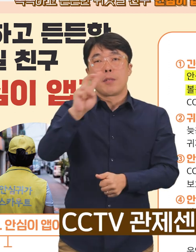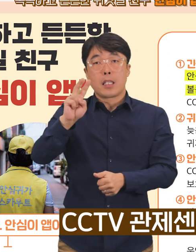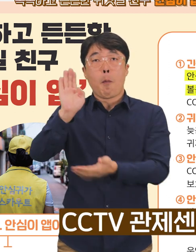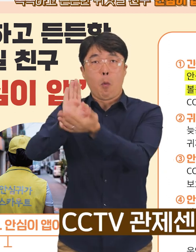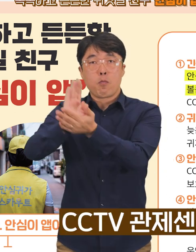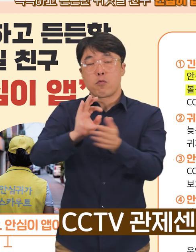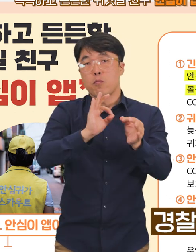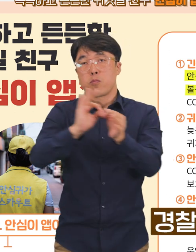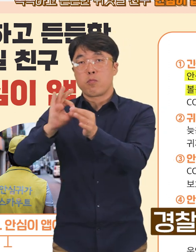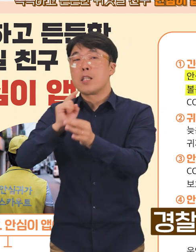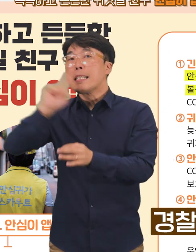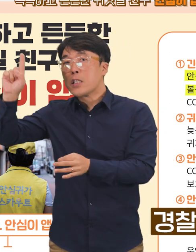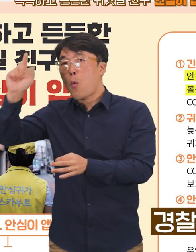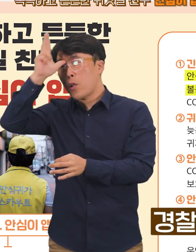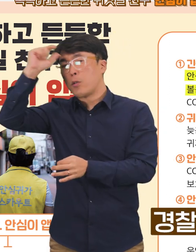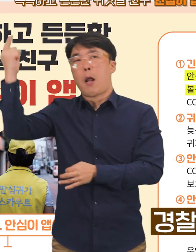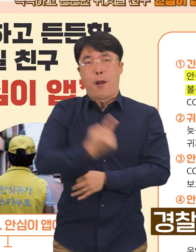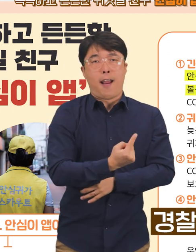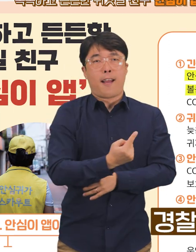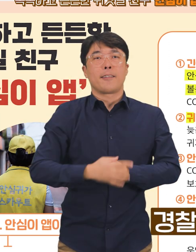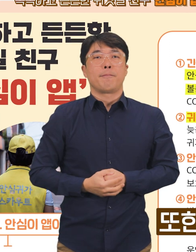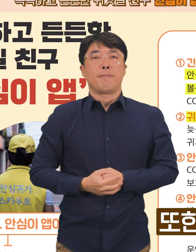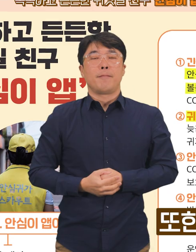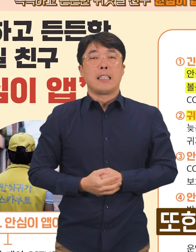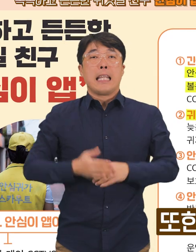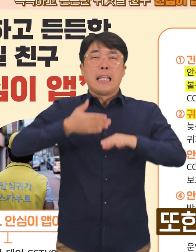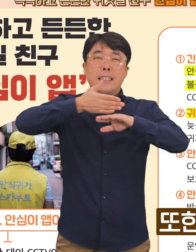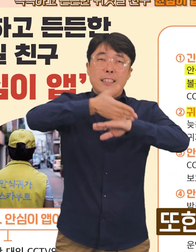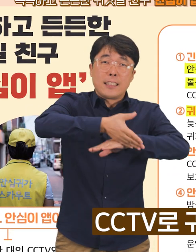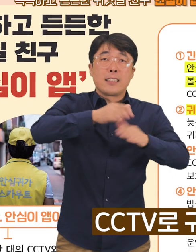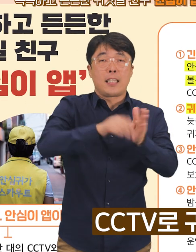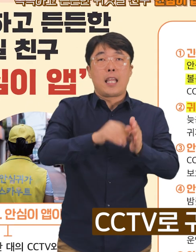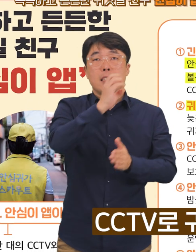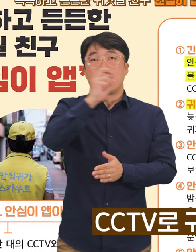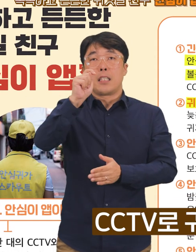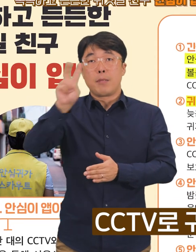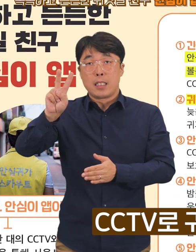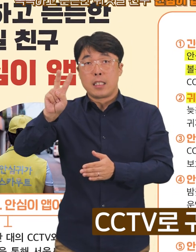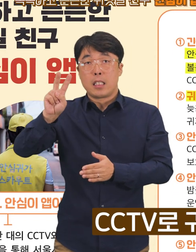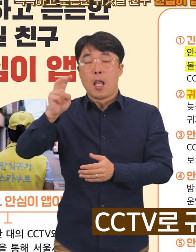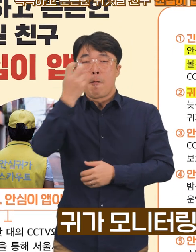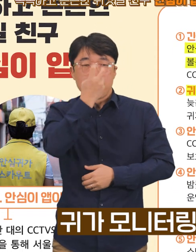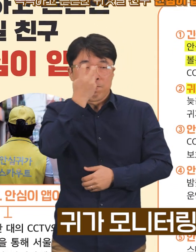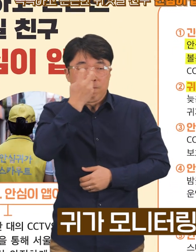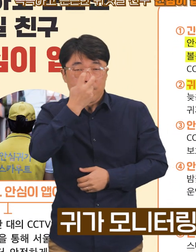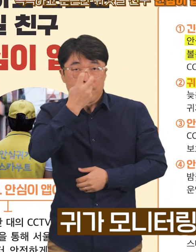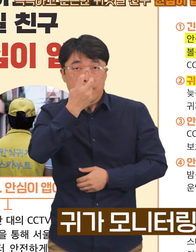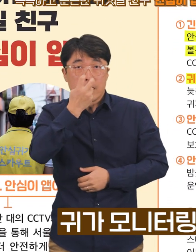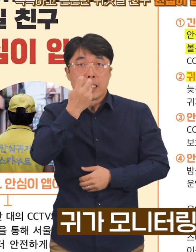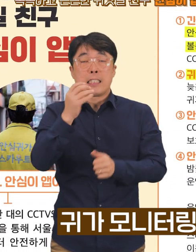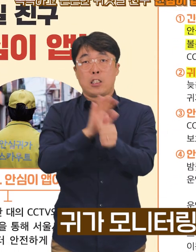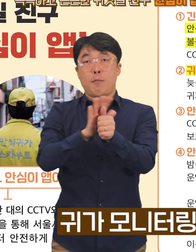관제센터에 자동으로 신고되고 경찰이 출동합니다. 또한 늦은 귀가 시 CCTV로 귀가 경로를 확인하는 귀가